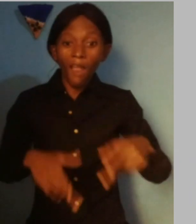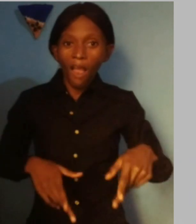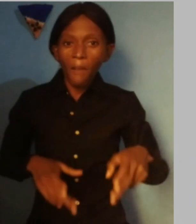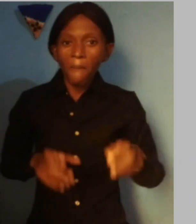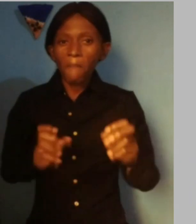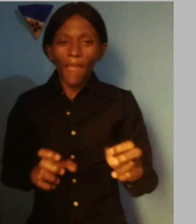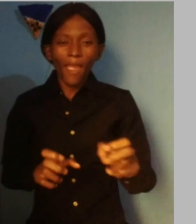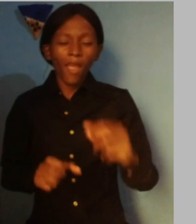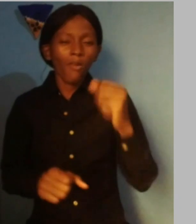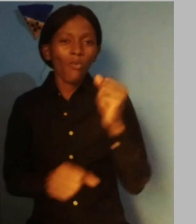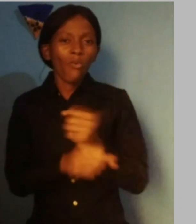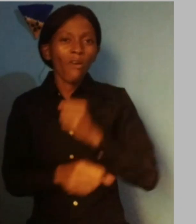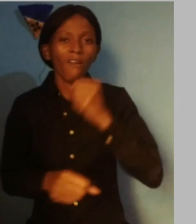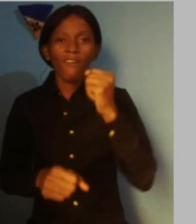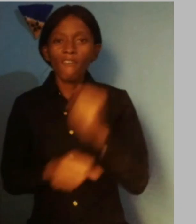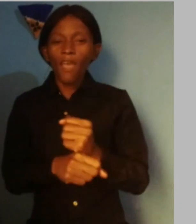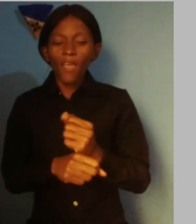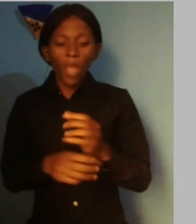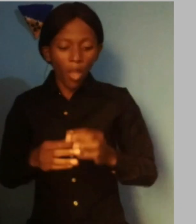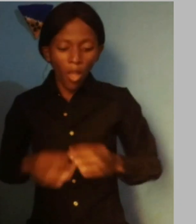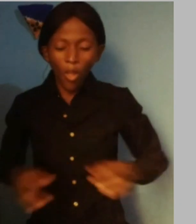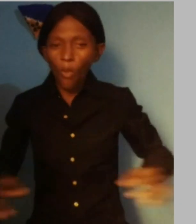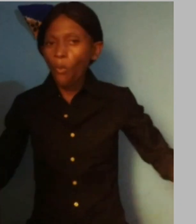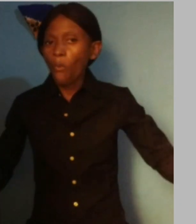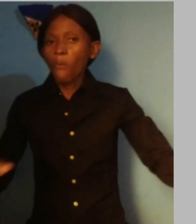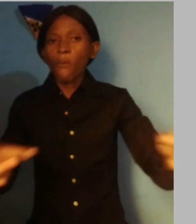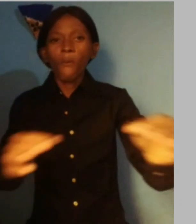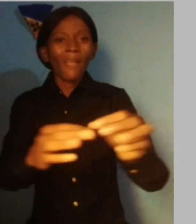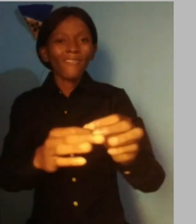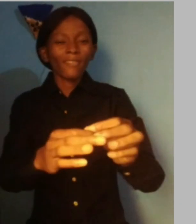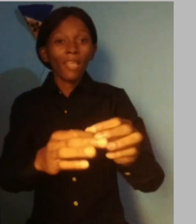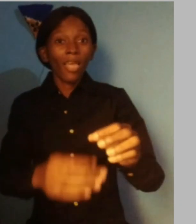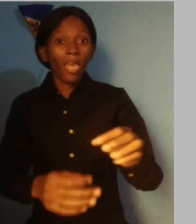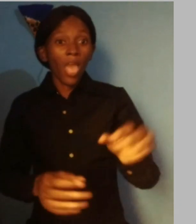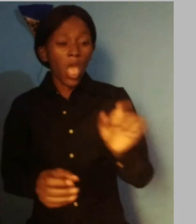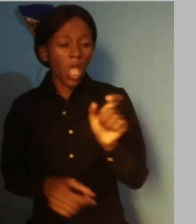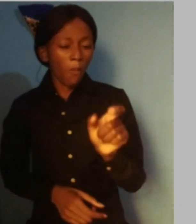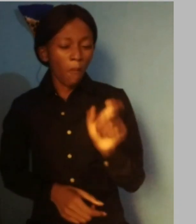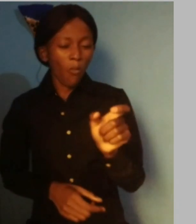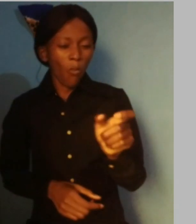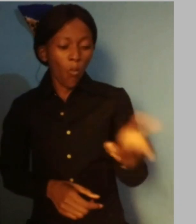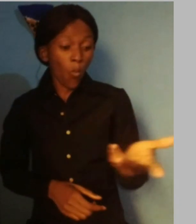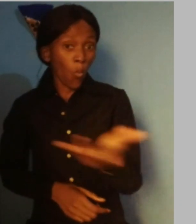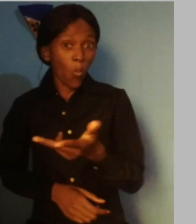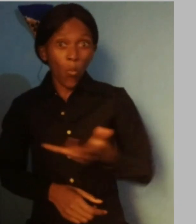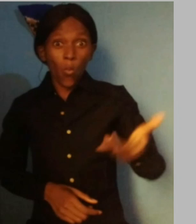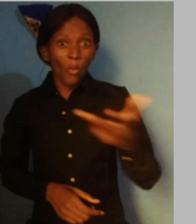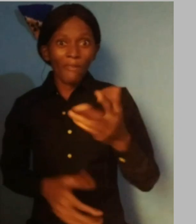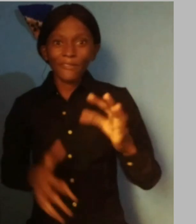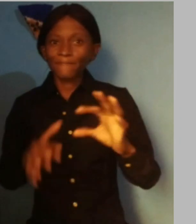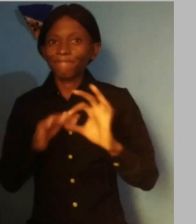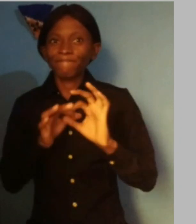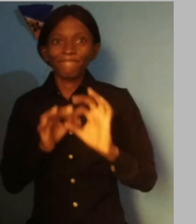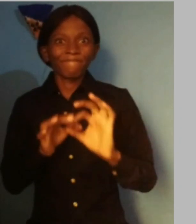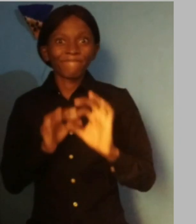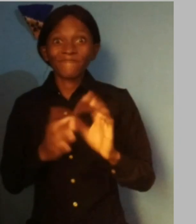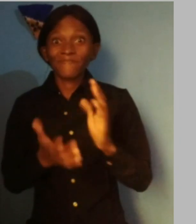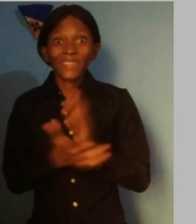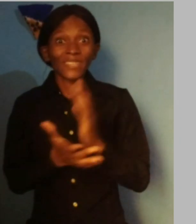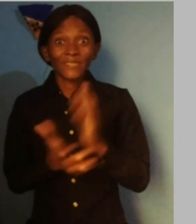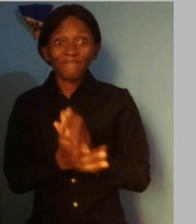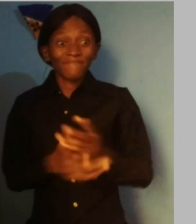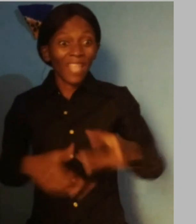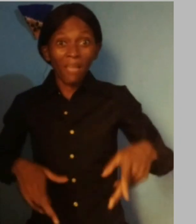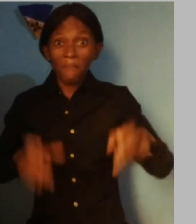Alors, la paix, le travail, la patrie. Ces trois mots sont